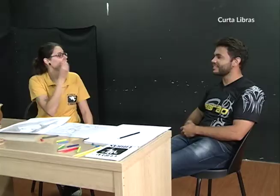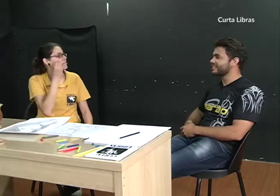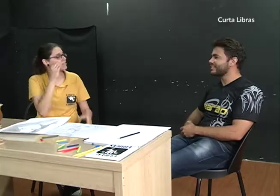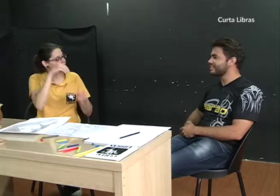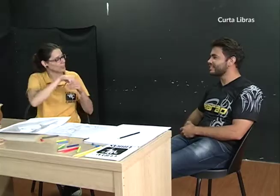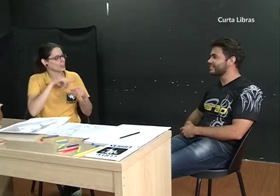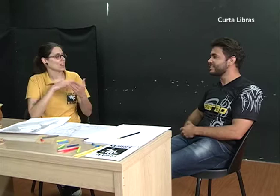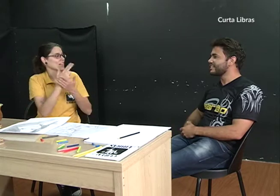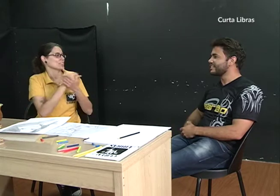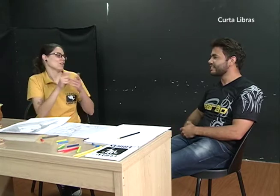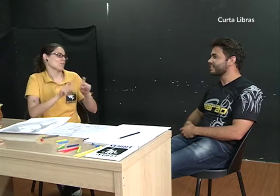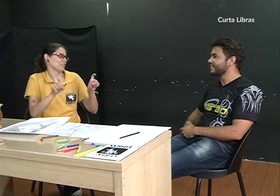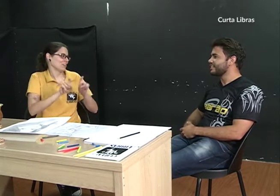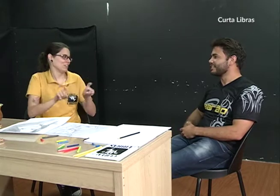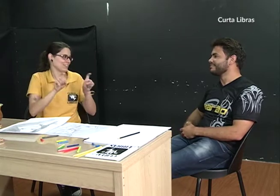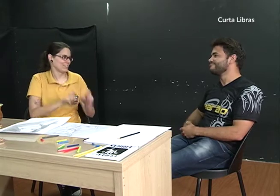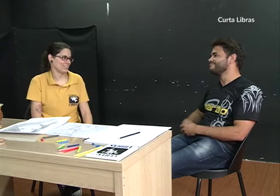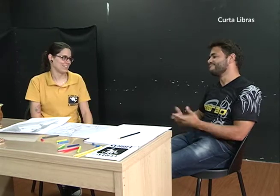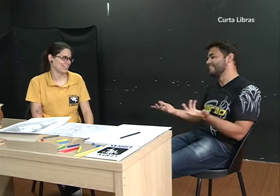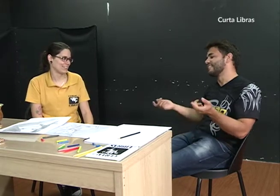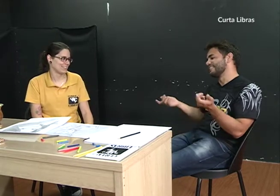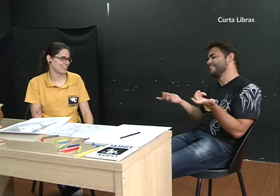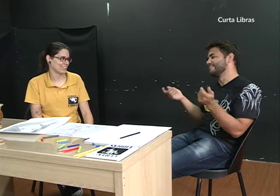Quem sabe então experimenta a arte digital?